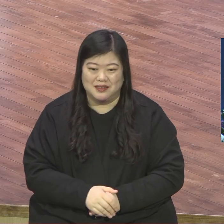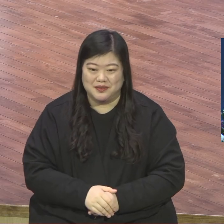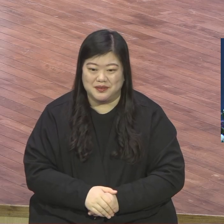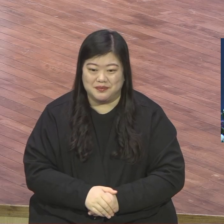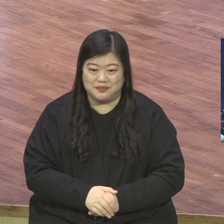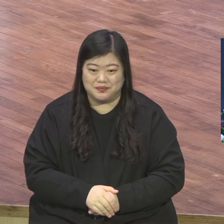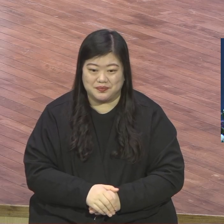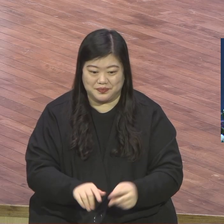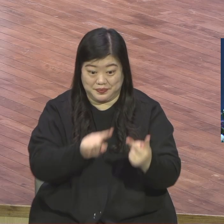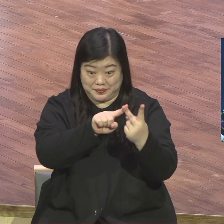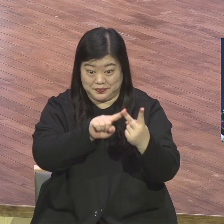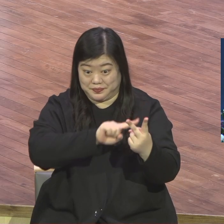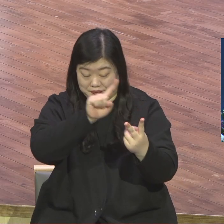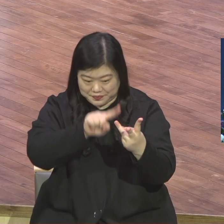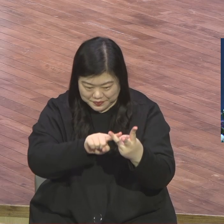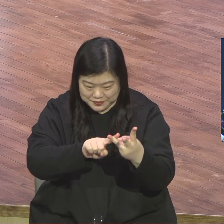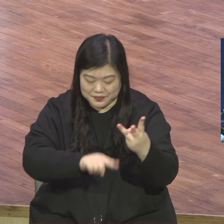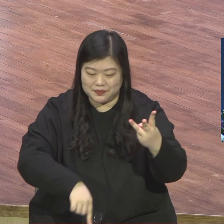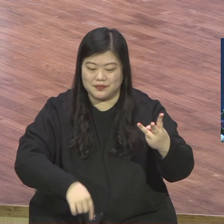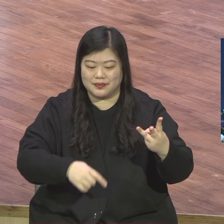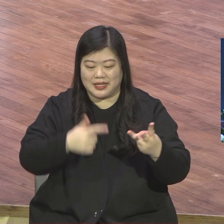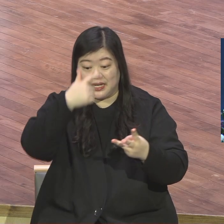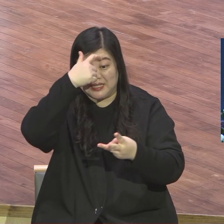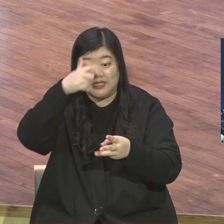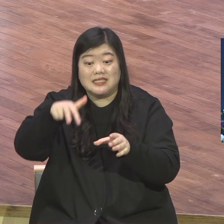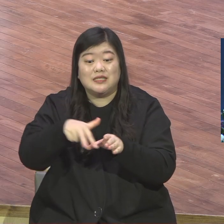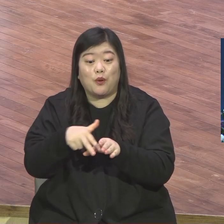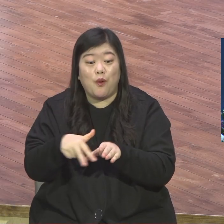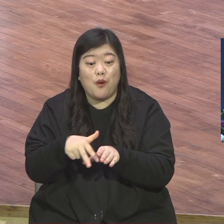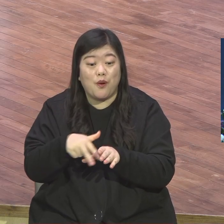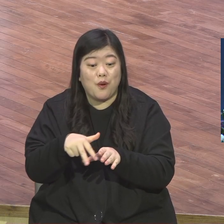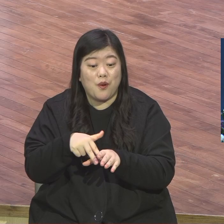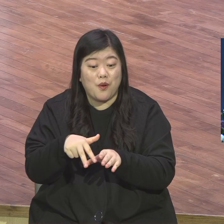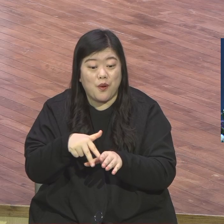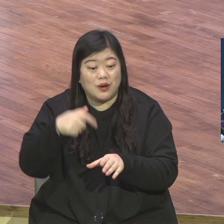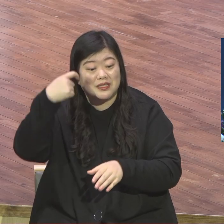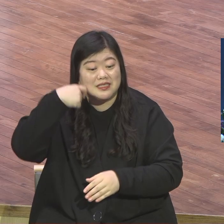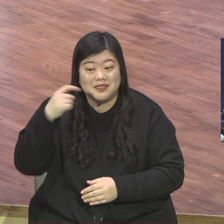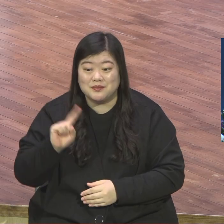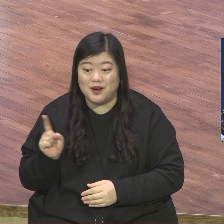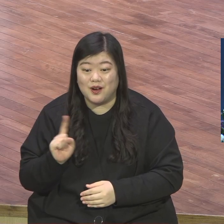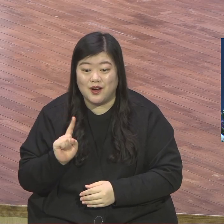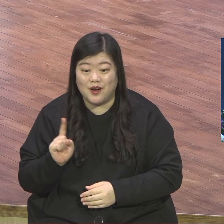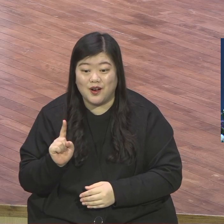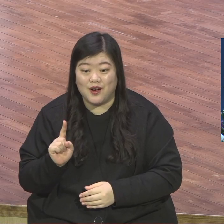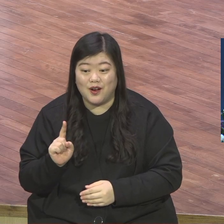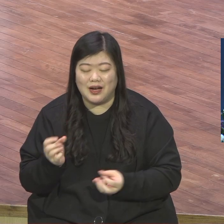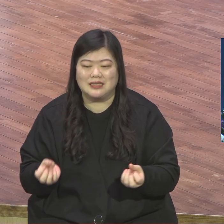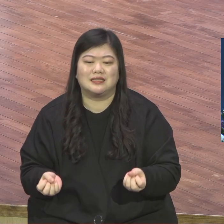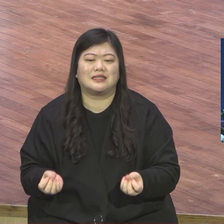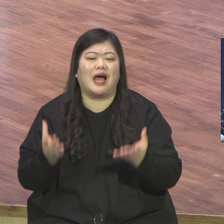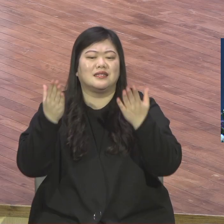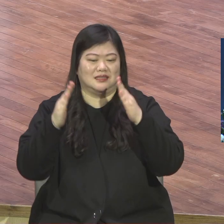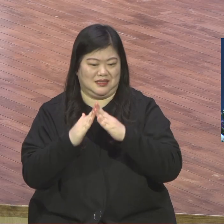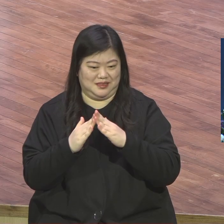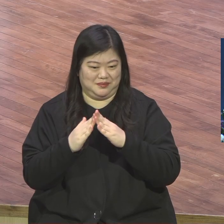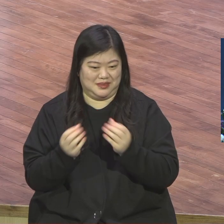달리 기독교는 무슨 표현을 했느냐? 기독교는 잔치집이다.